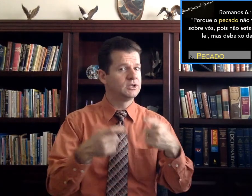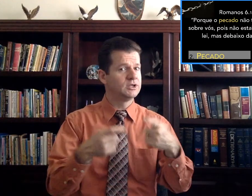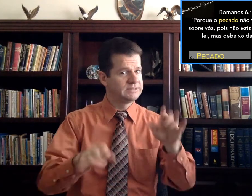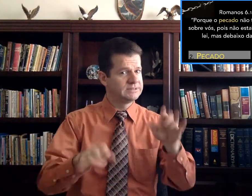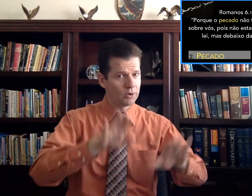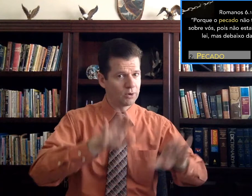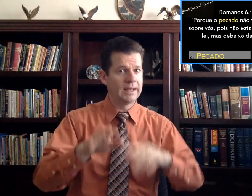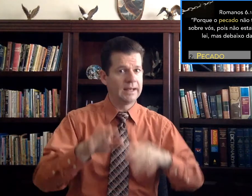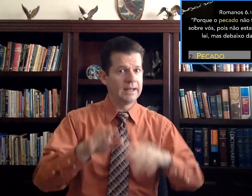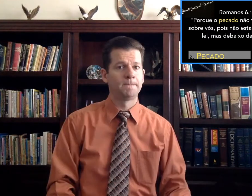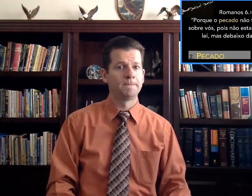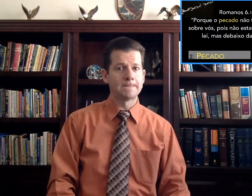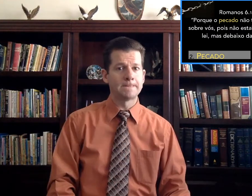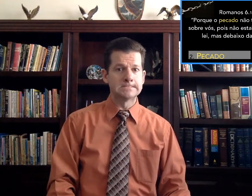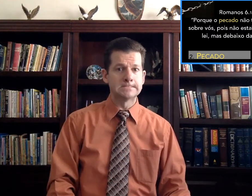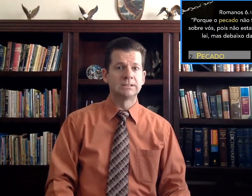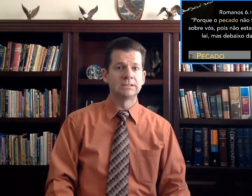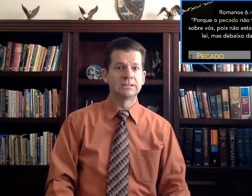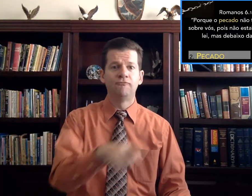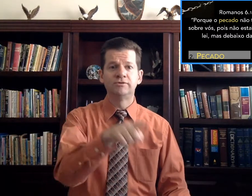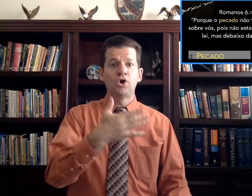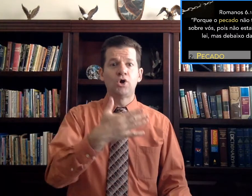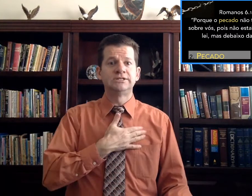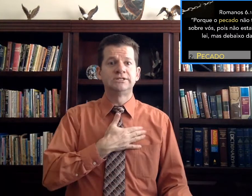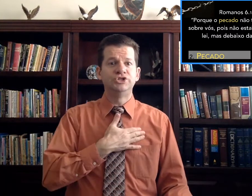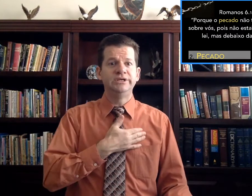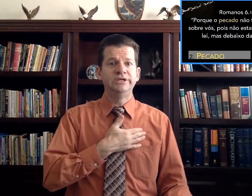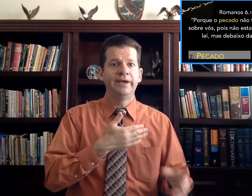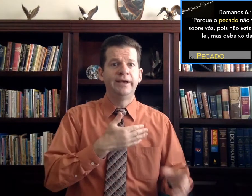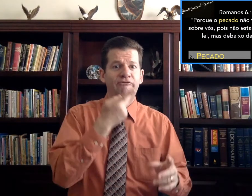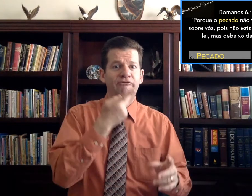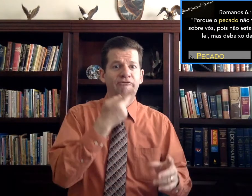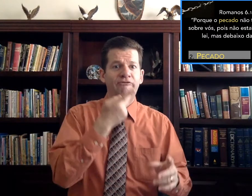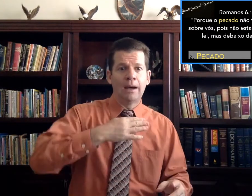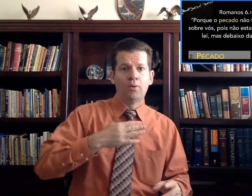precisamos tomar cuidado. Você gosta de falar mal